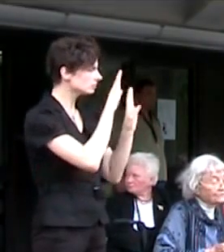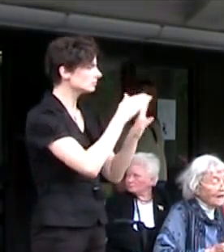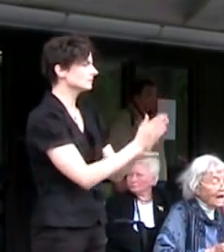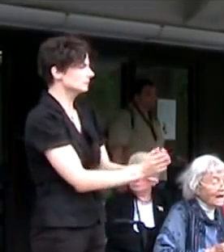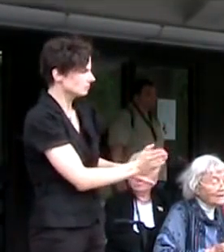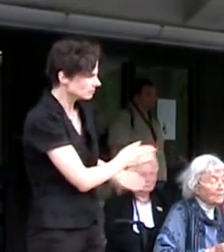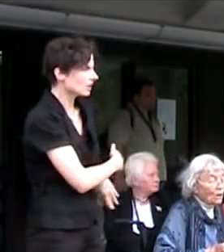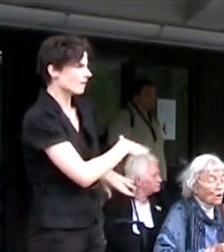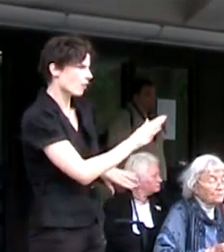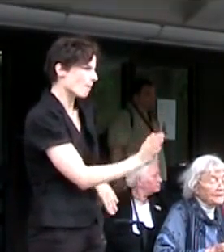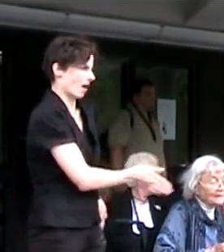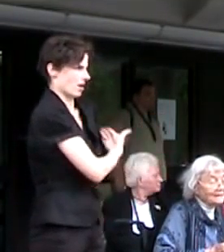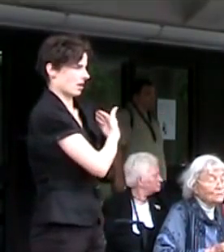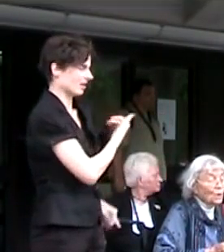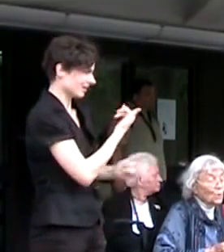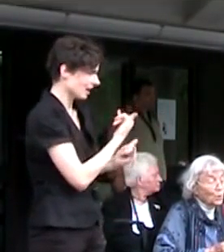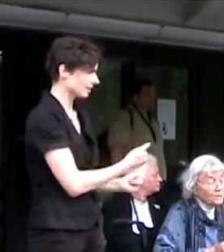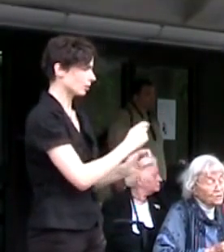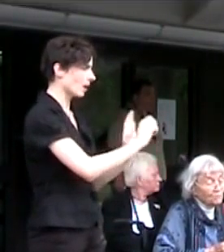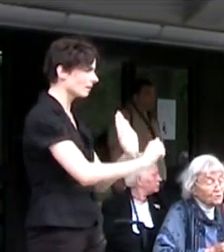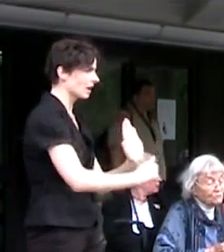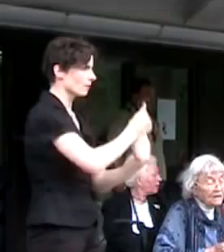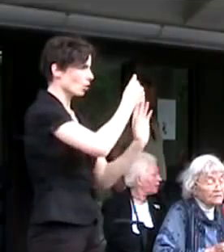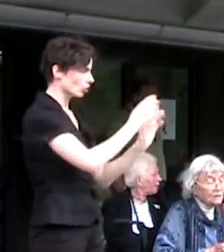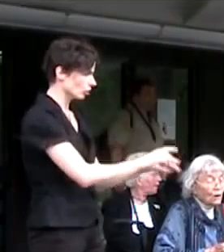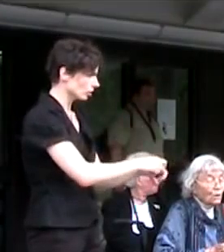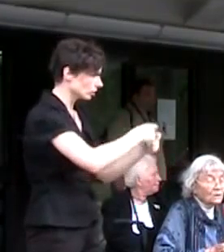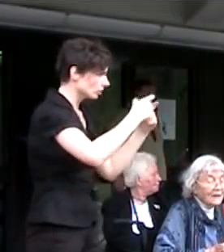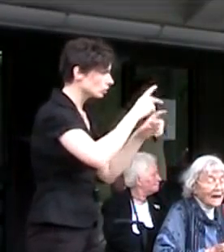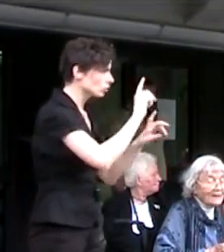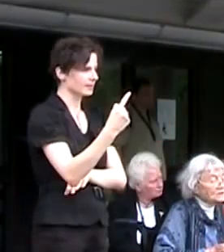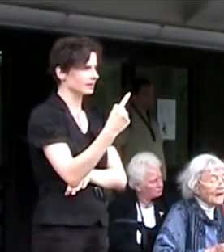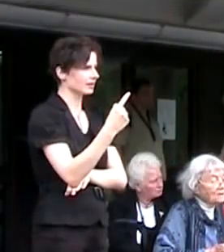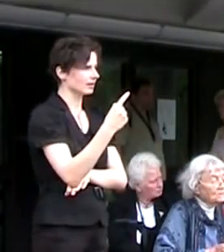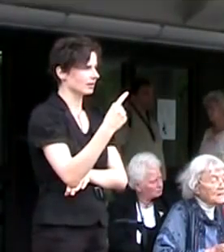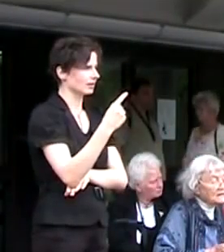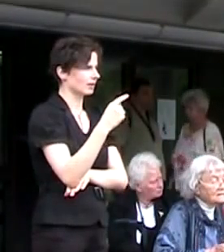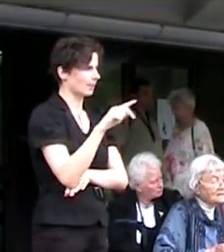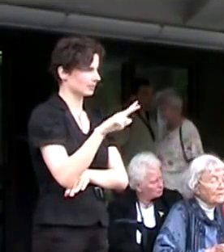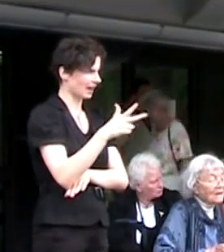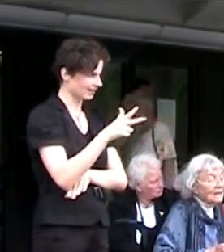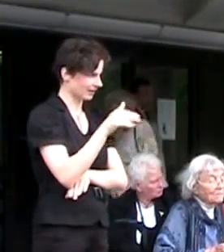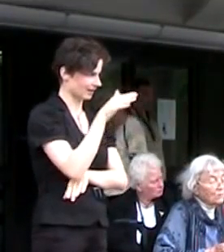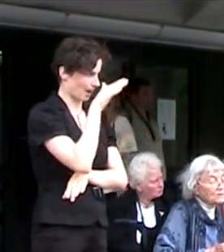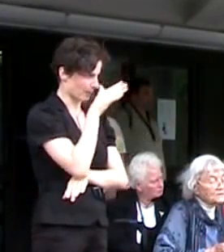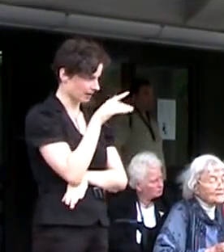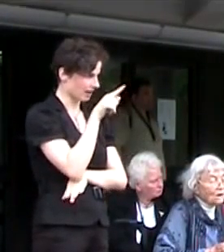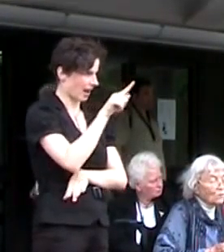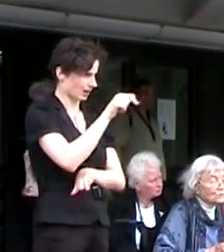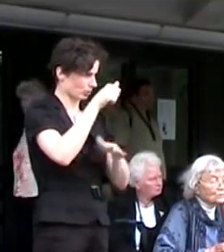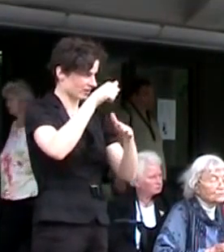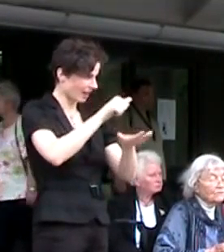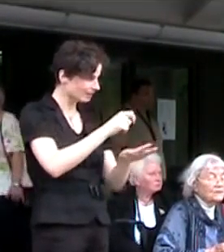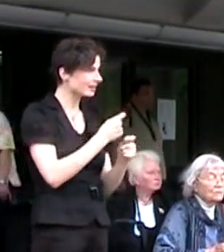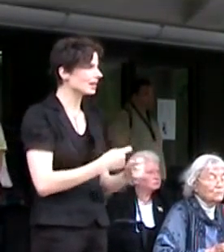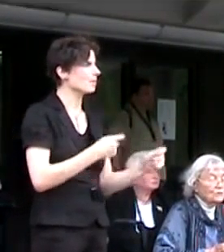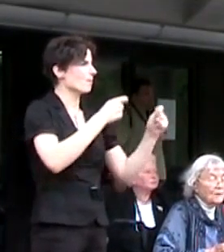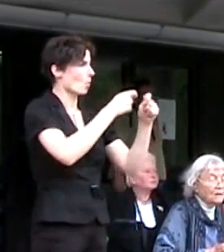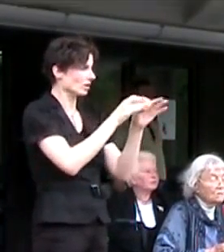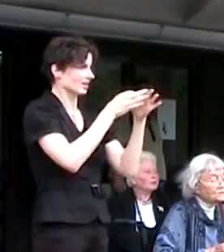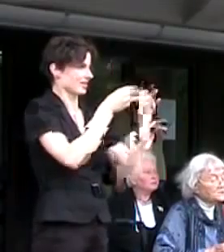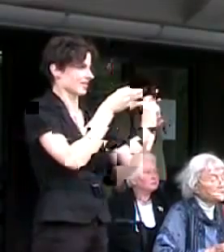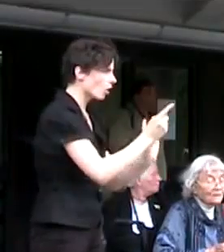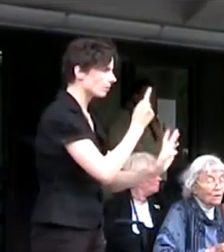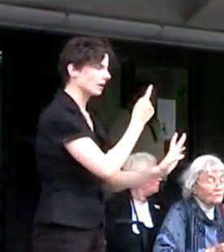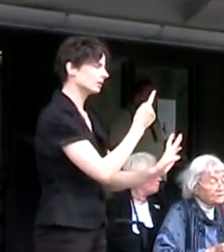ist die Frage, ob dann nicht neurotische Beschwerden und 1961 im Bundestagsausschuss für